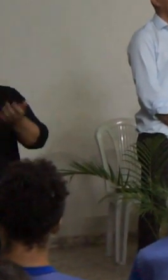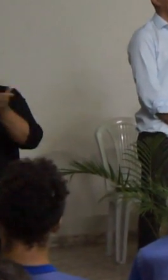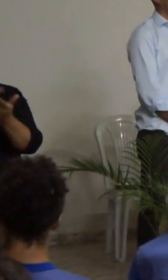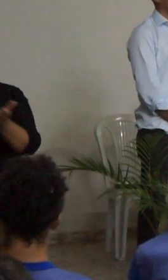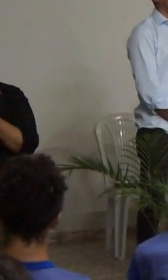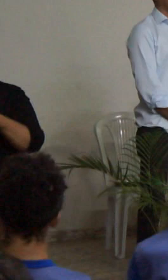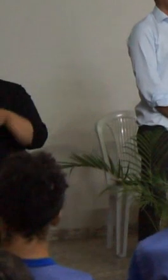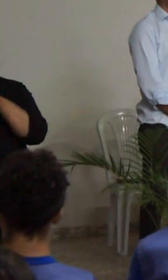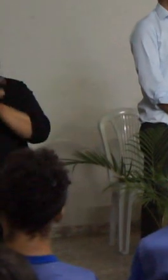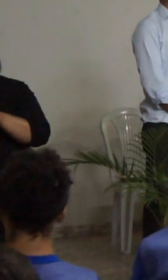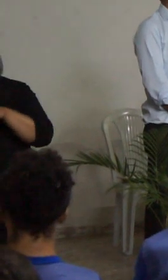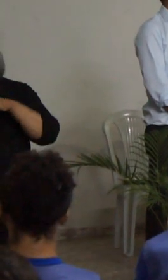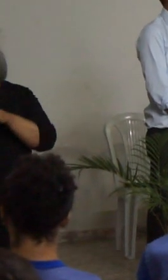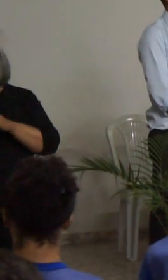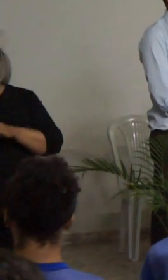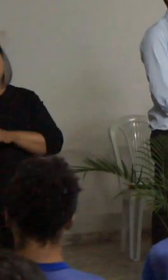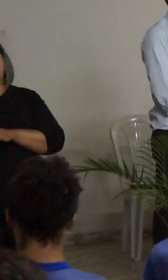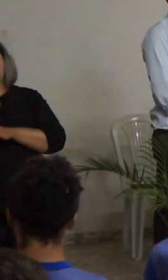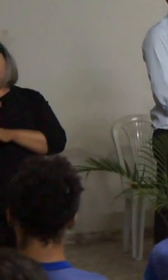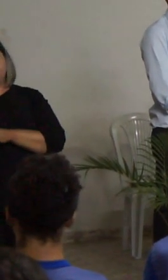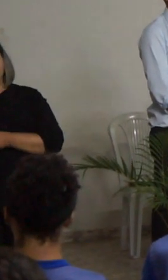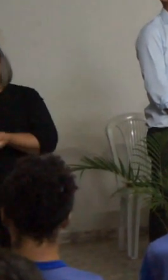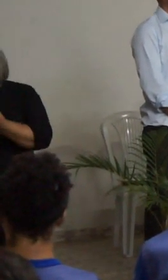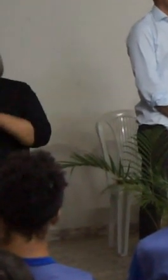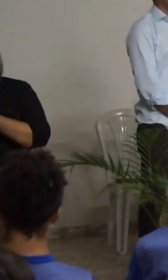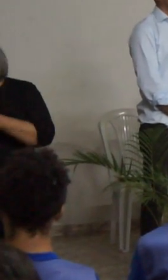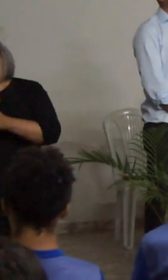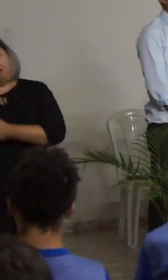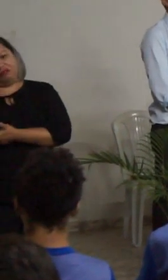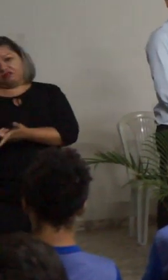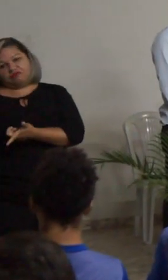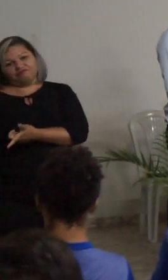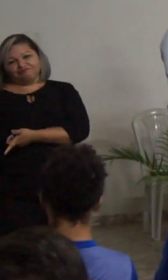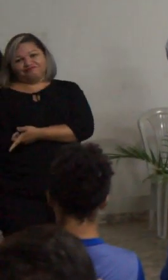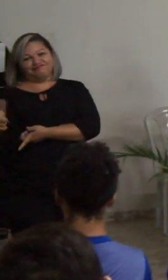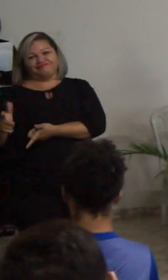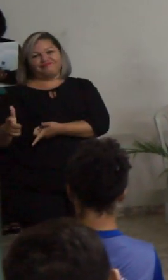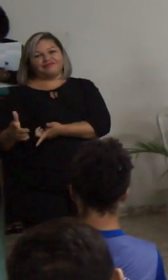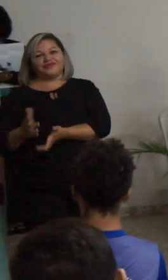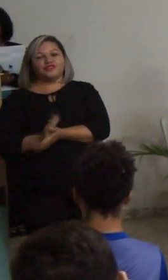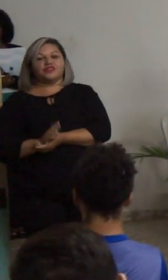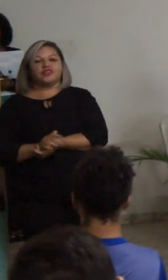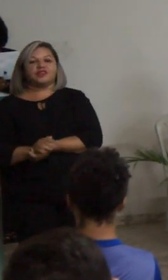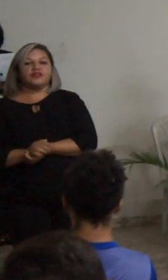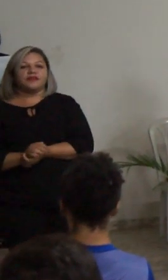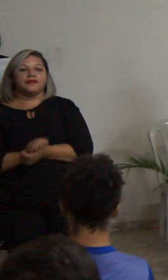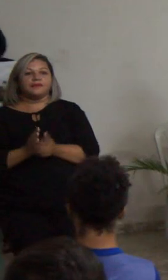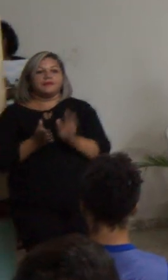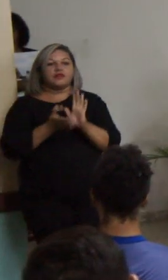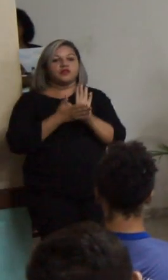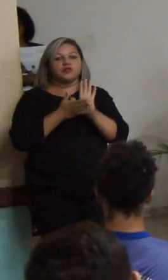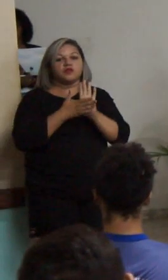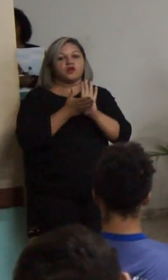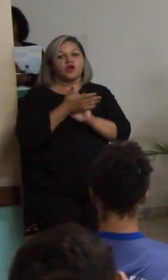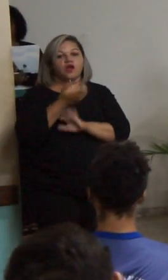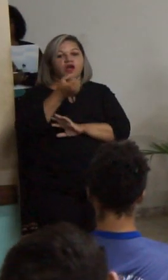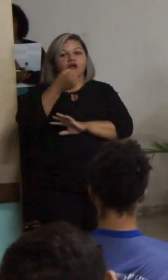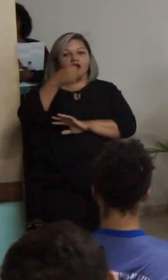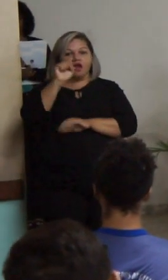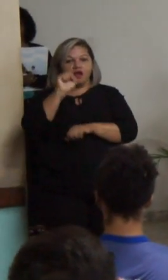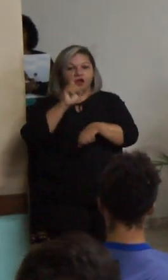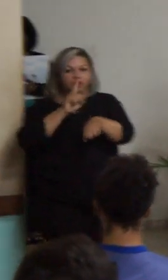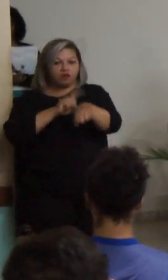social, mesmo sem recurso do governo federal, implantando novos projetos. E amanhã, às 8 horas da manhã,